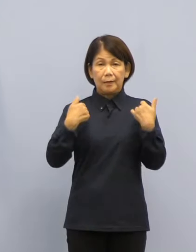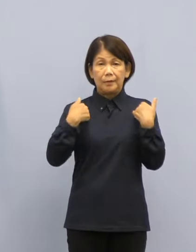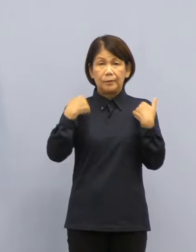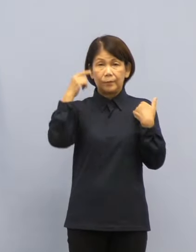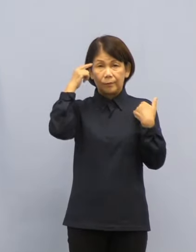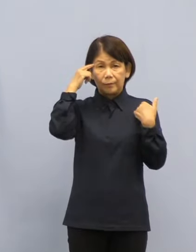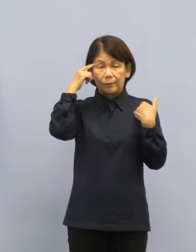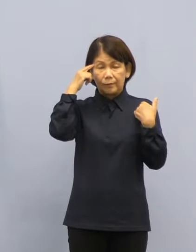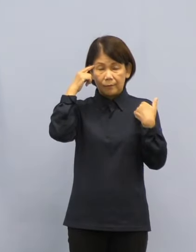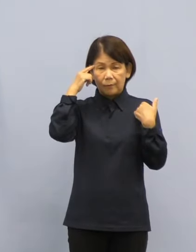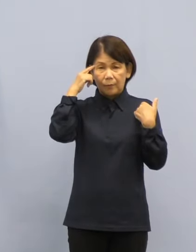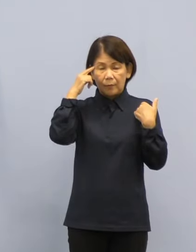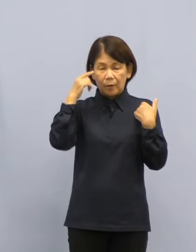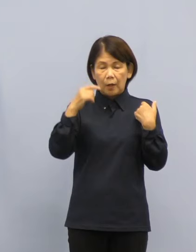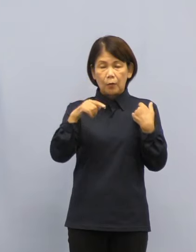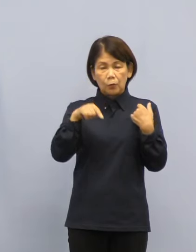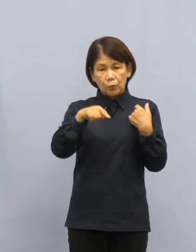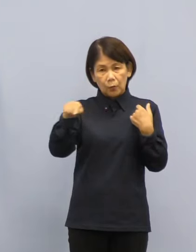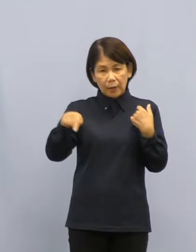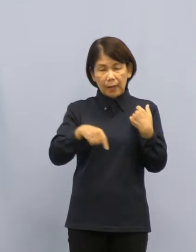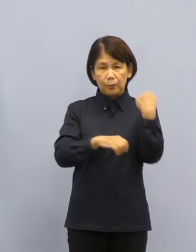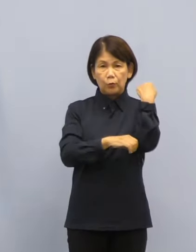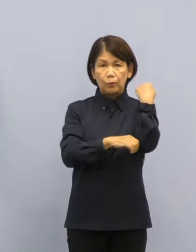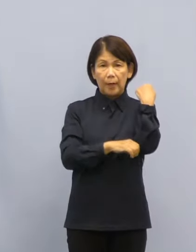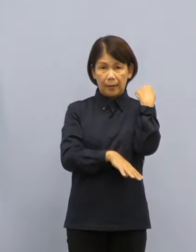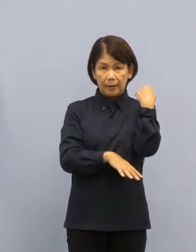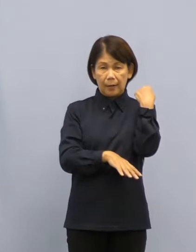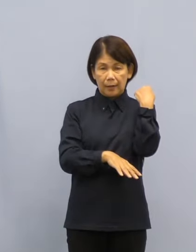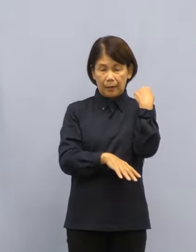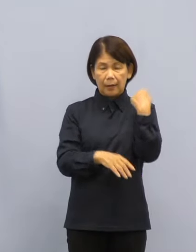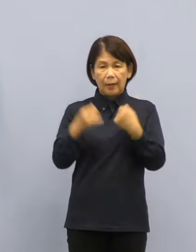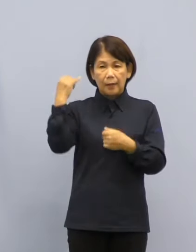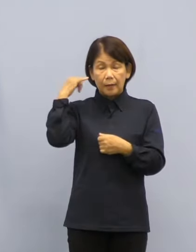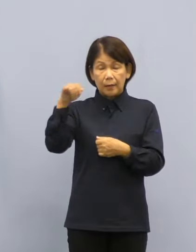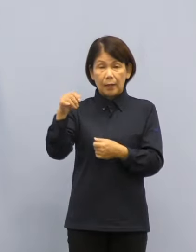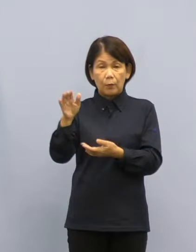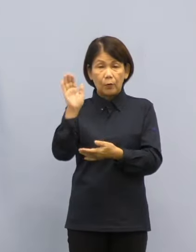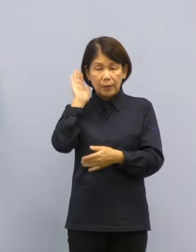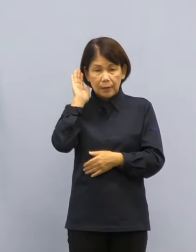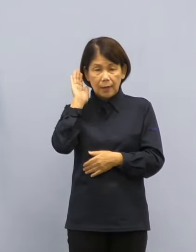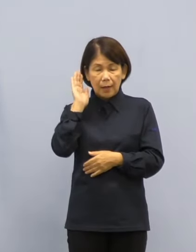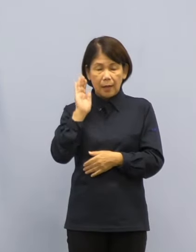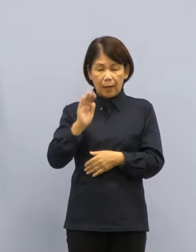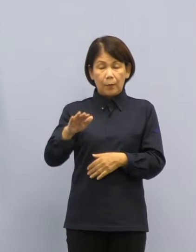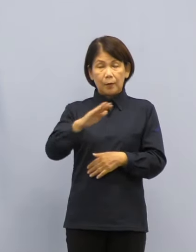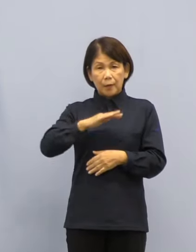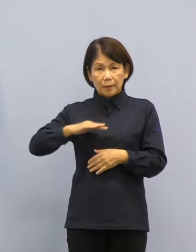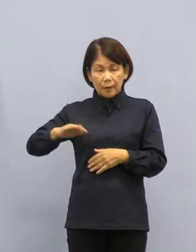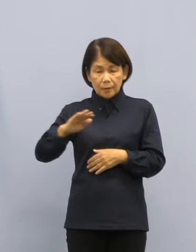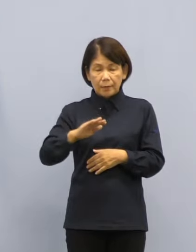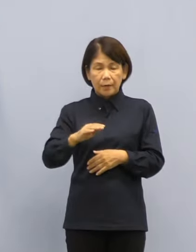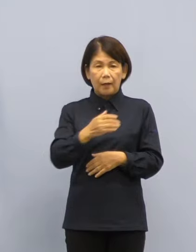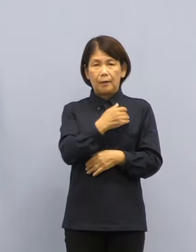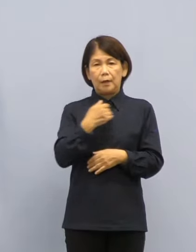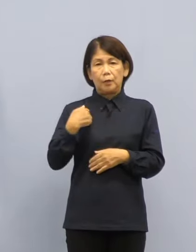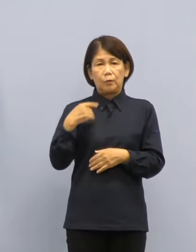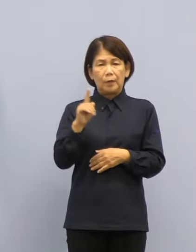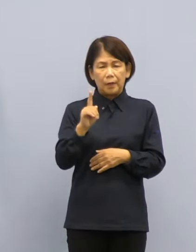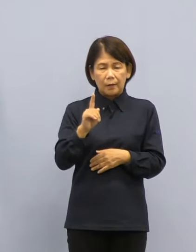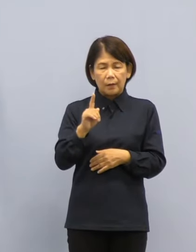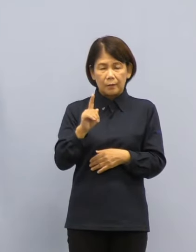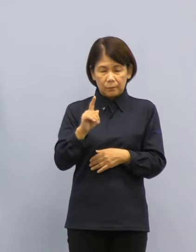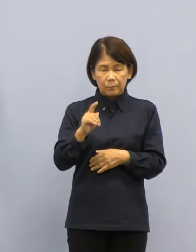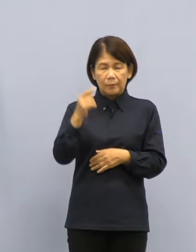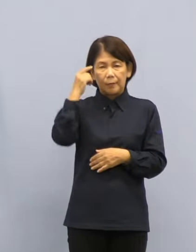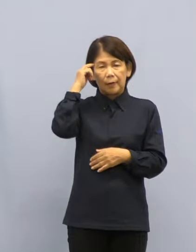後はそういったところも踏まえて、お聞きをした上で県として何ができるのか、それは考えていきたいな